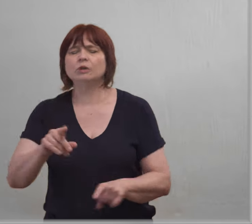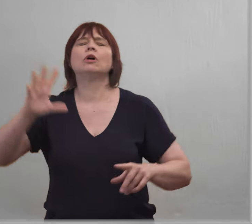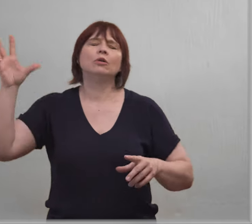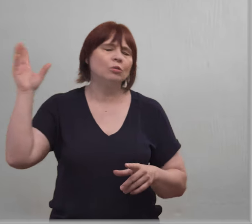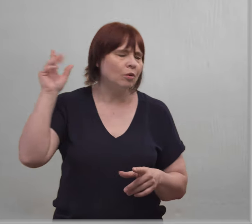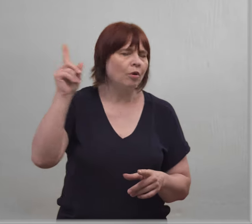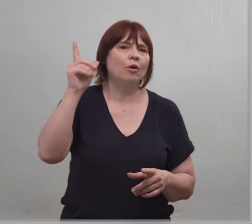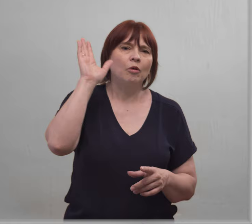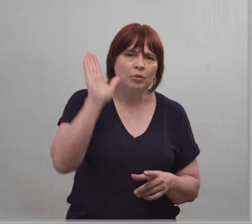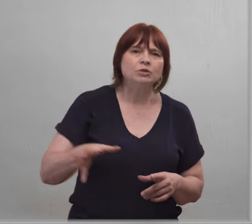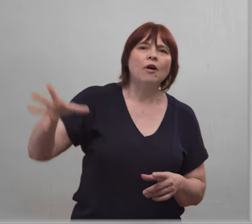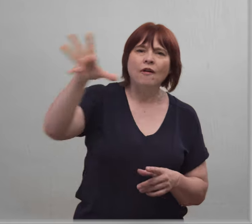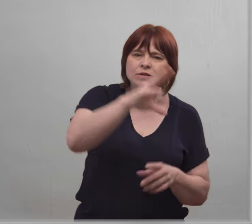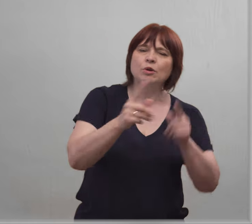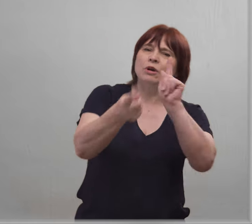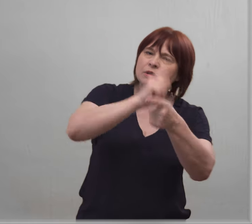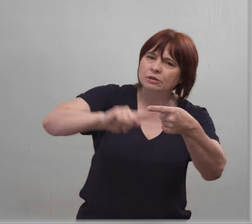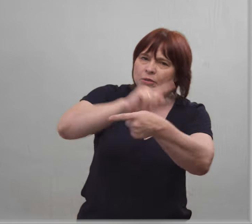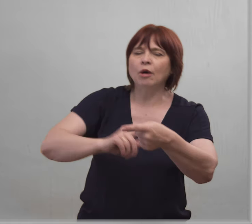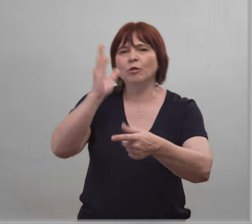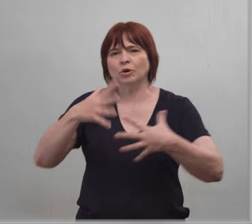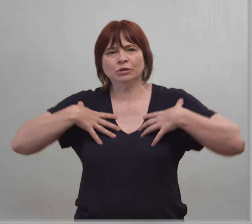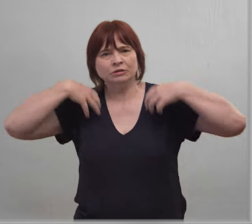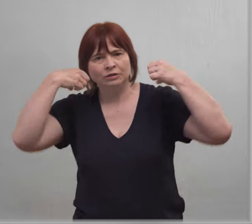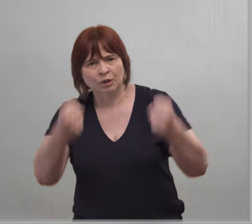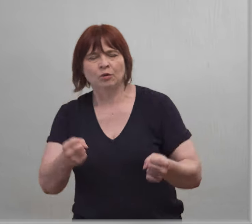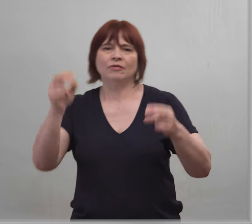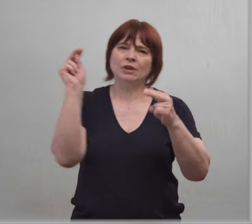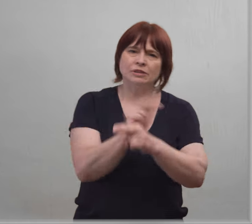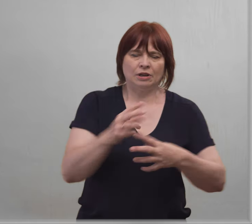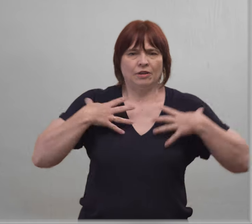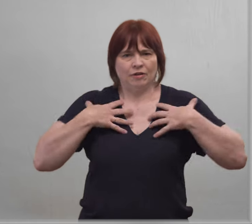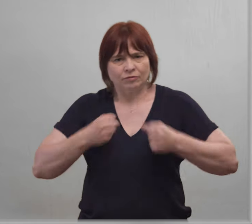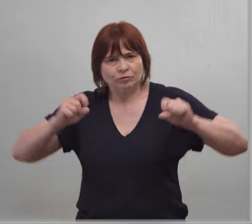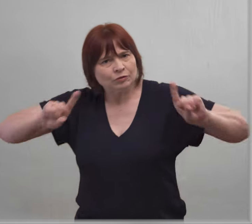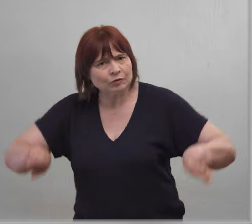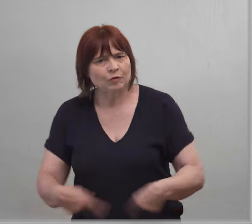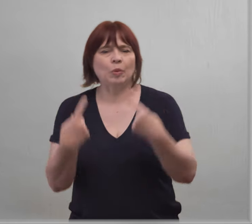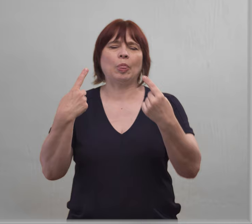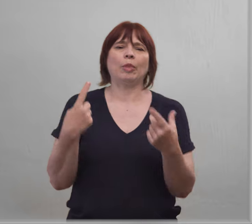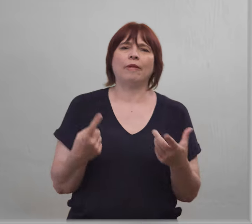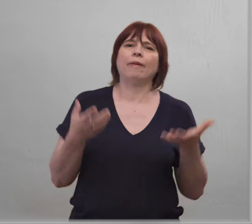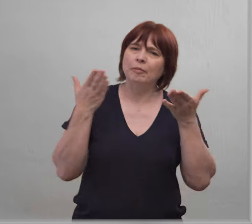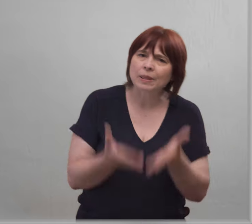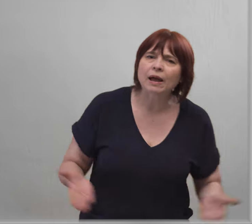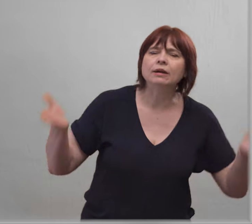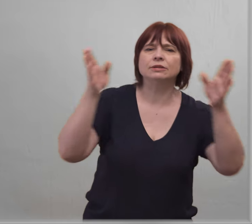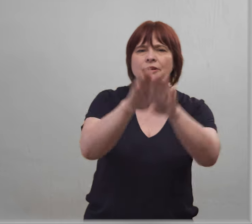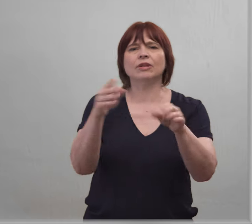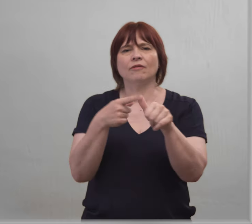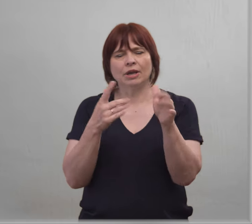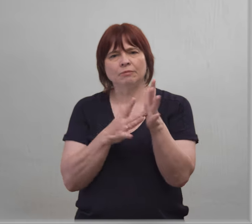благословение Твое, Твоя рука пускай будет над всем этим. Во имя Господа провозглашаем исцеление, благословение. Во имя